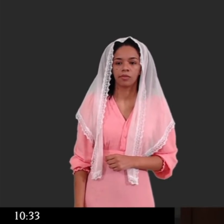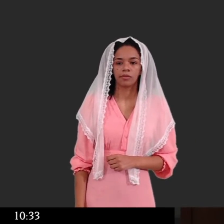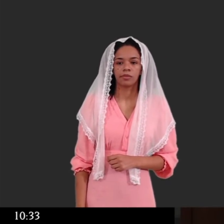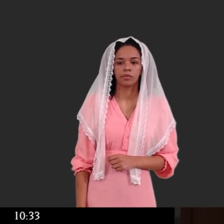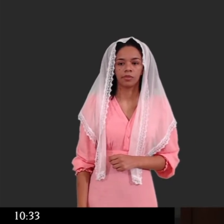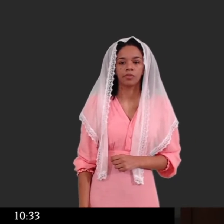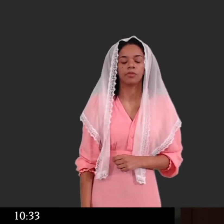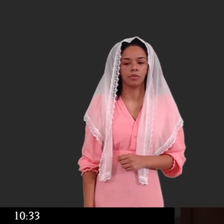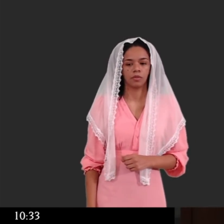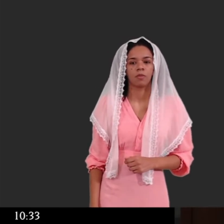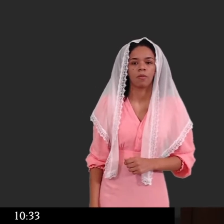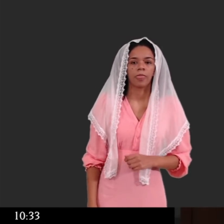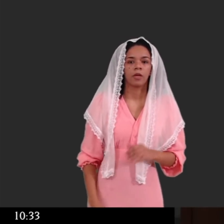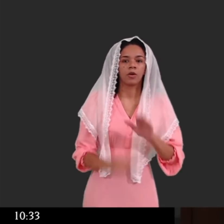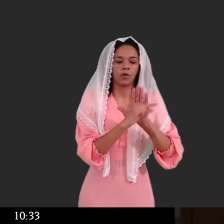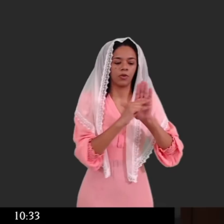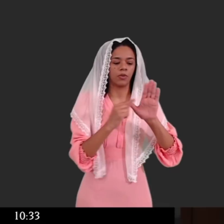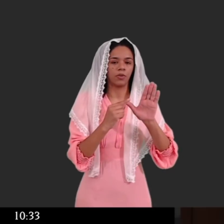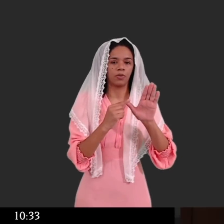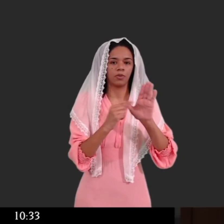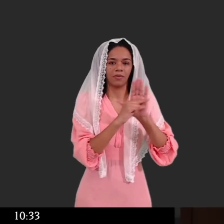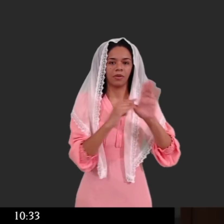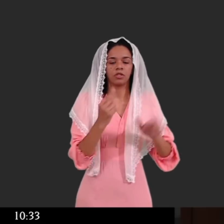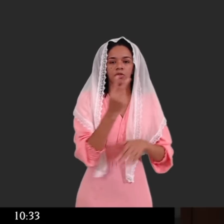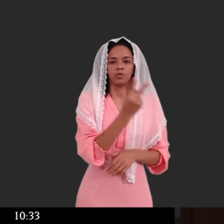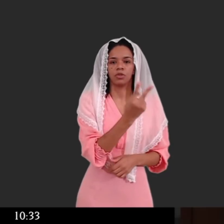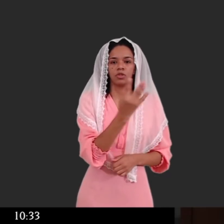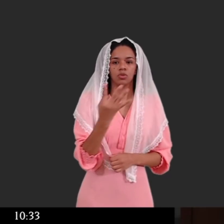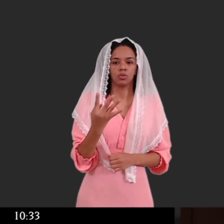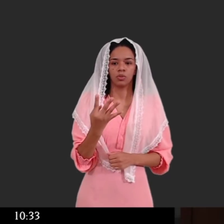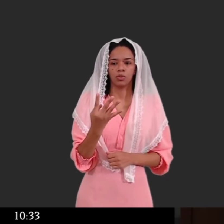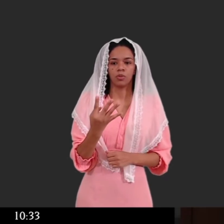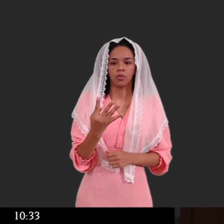iniciemos pelo versículo 24.